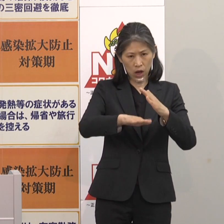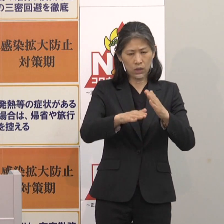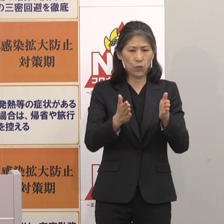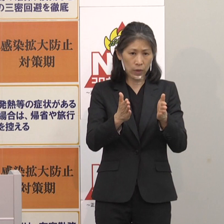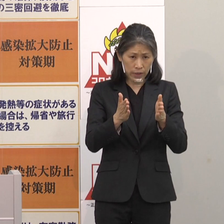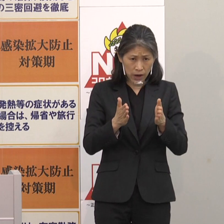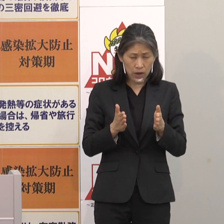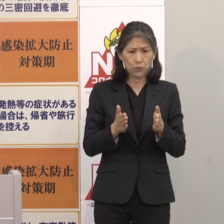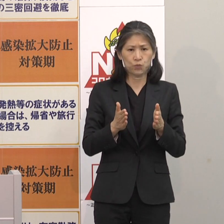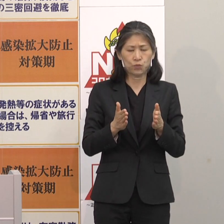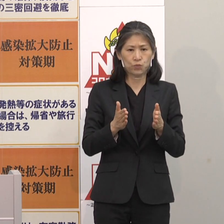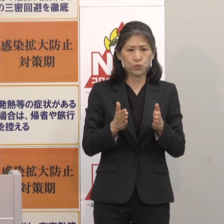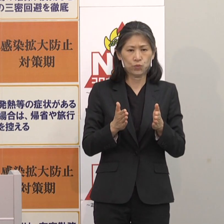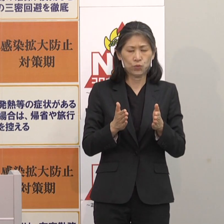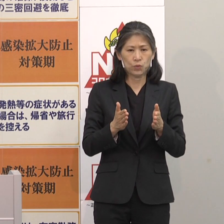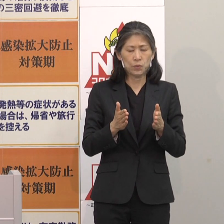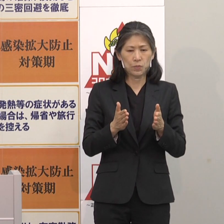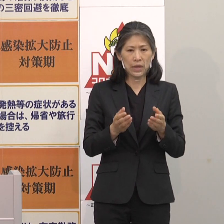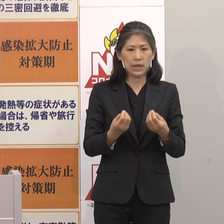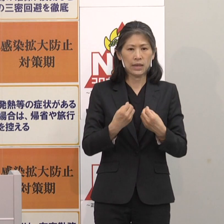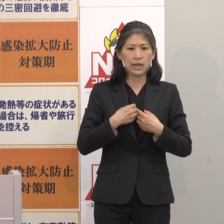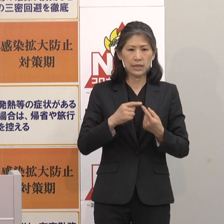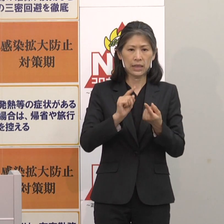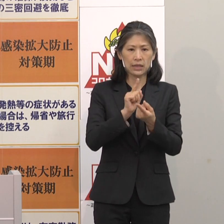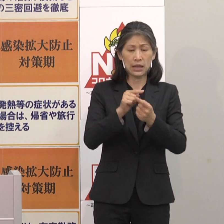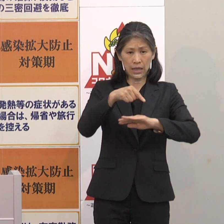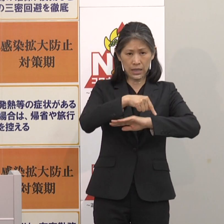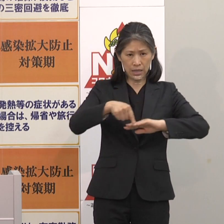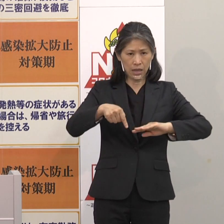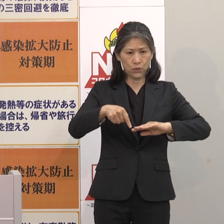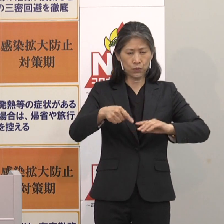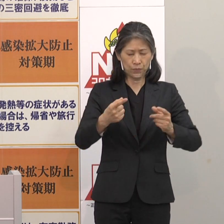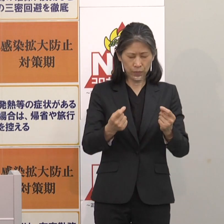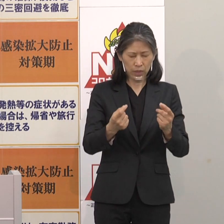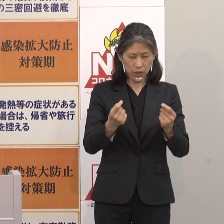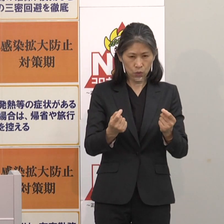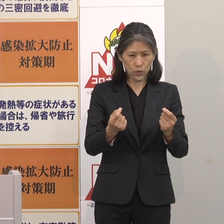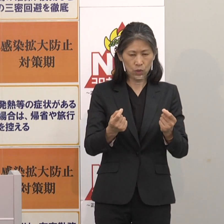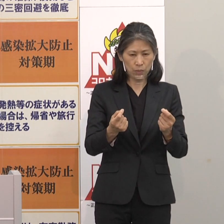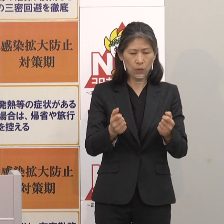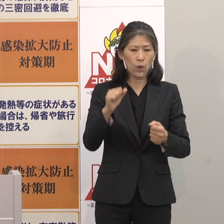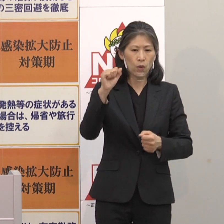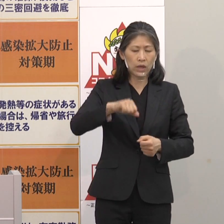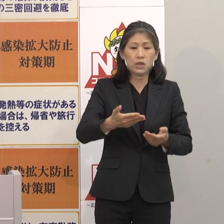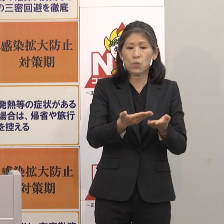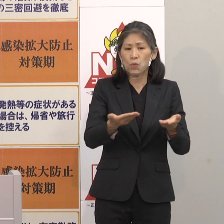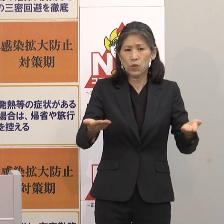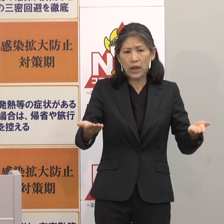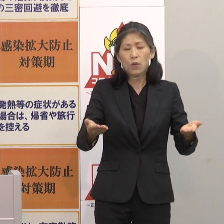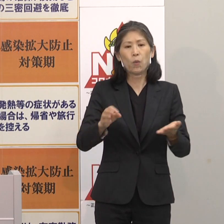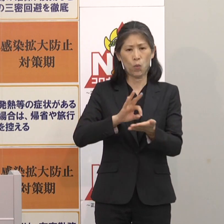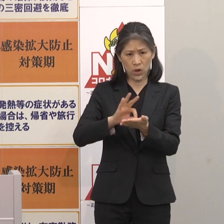控える、また感染対策が徹底された香川安心飲食認証店などを利用してい